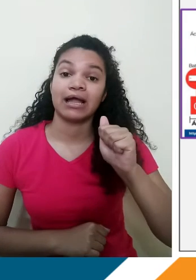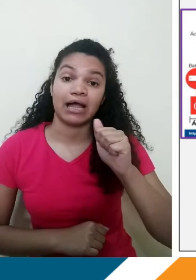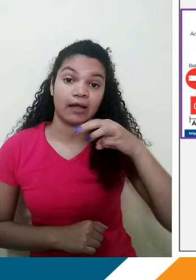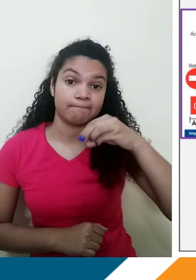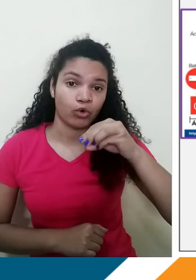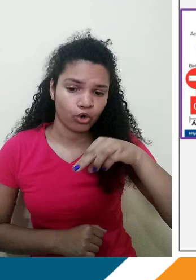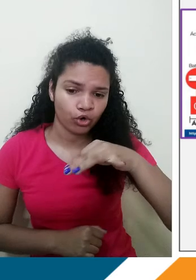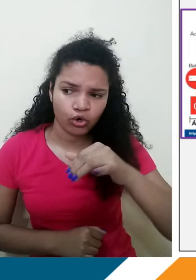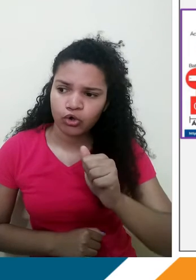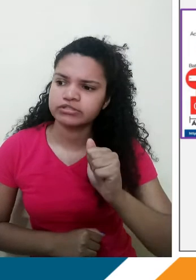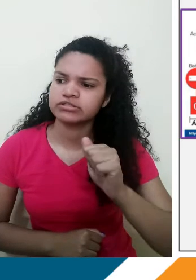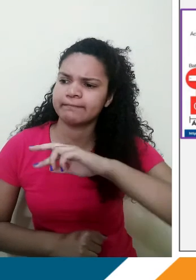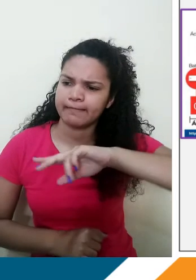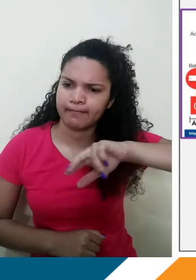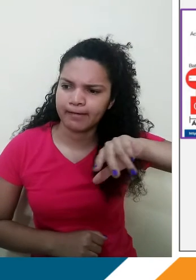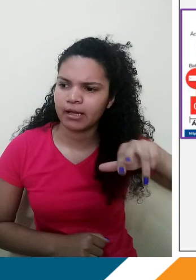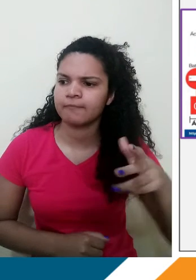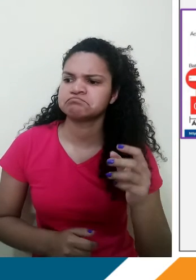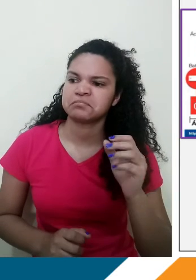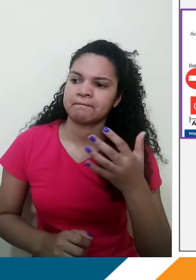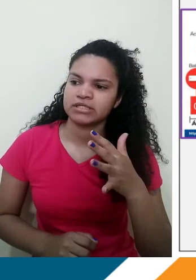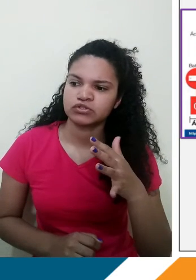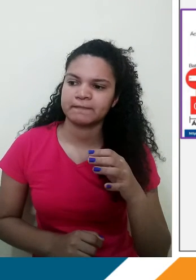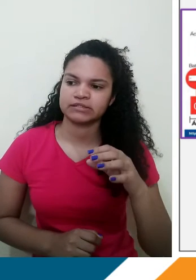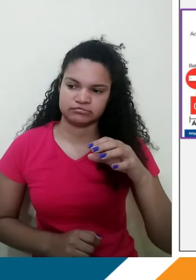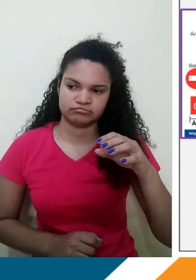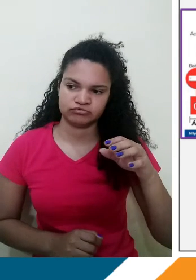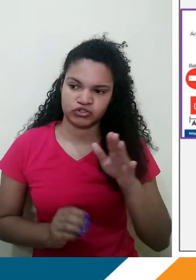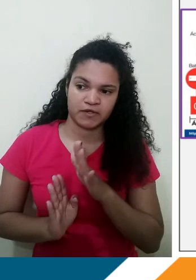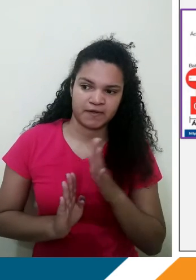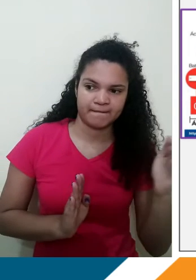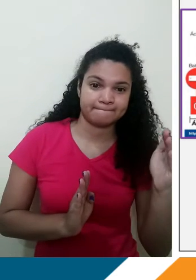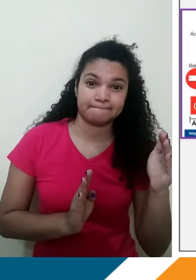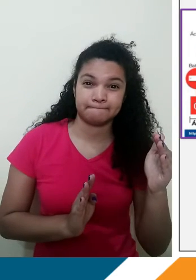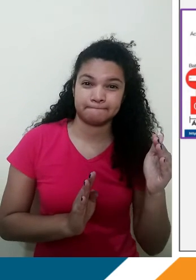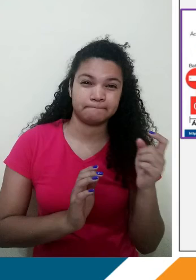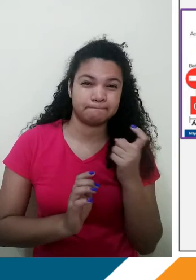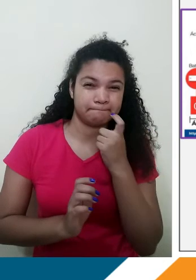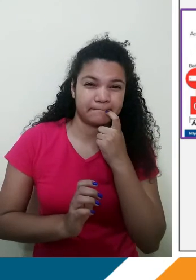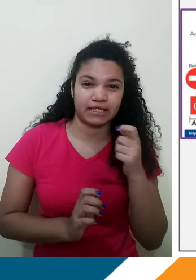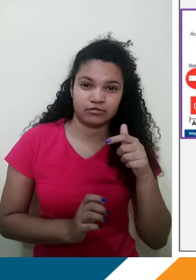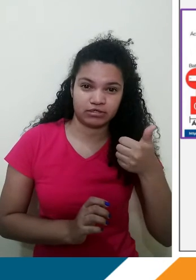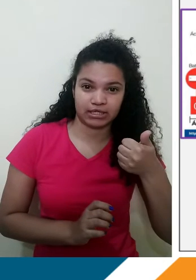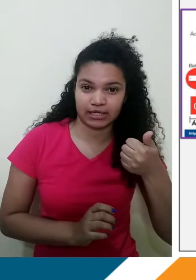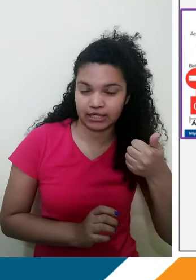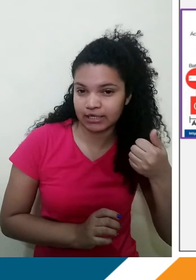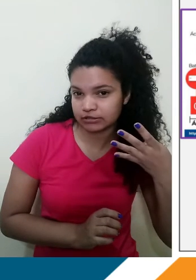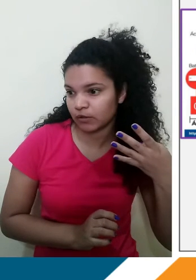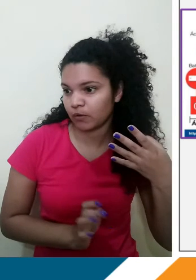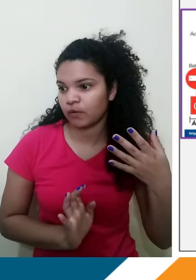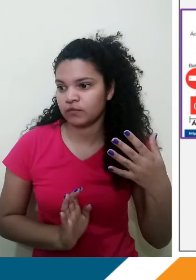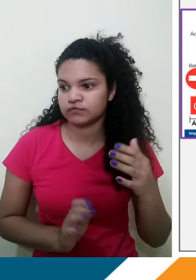aí pH alcalino, que é um pH acima de 7. Para a gente relacionar isso com o sistema digestório, vamos fazer aqui